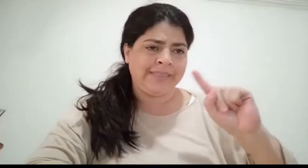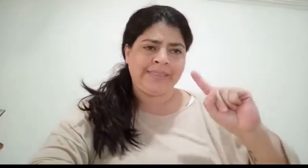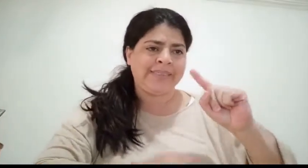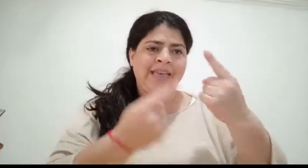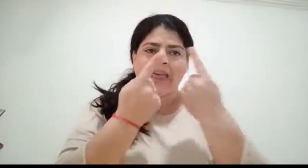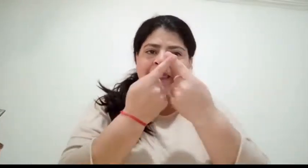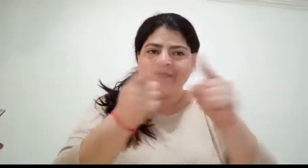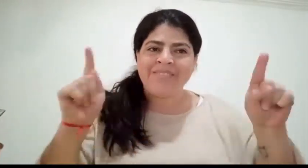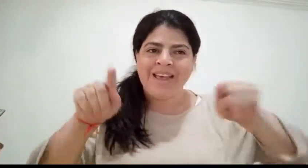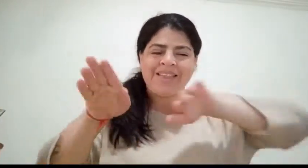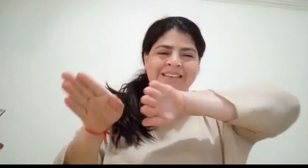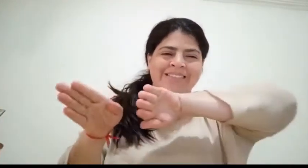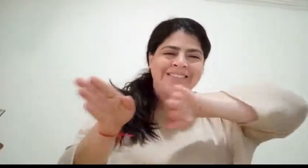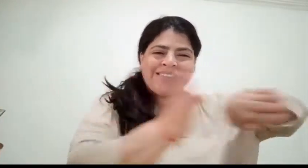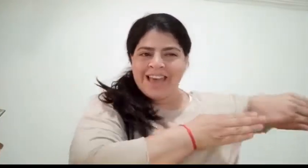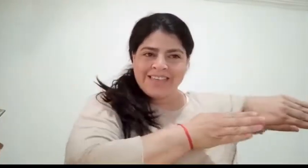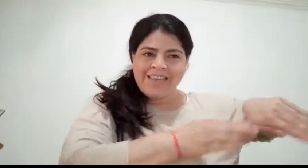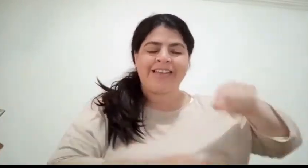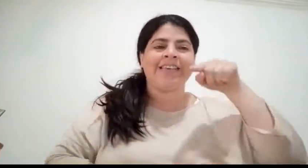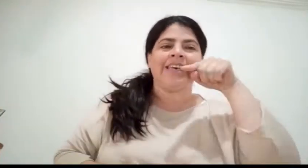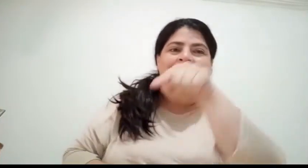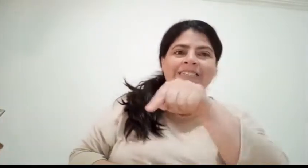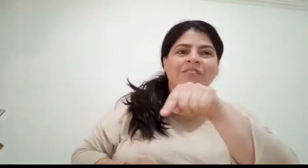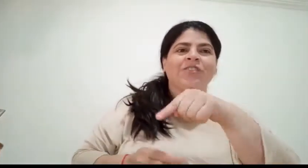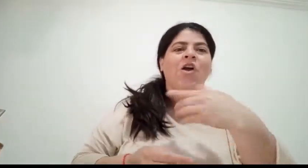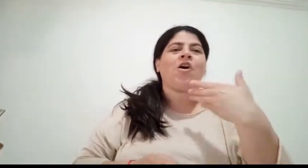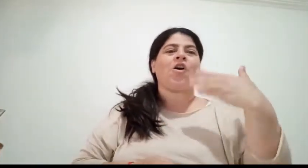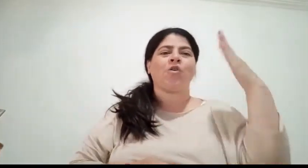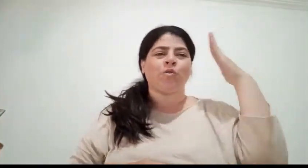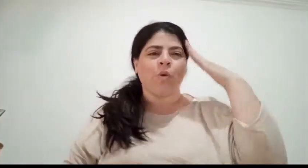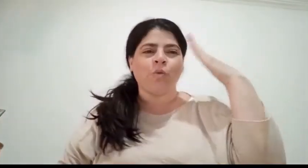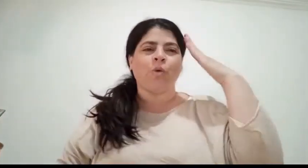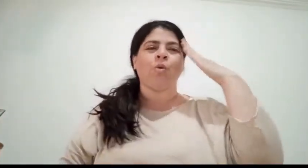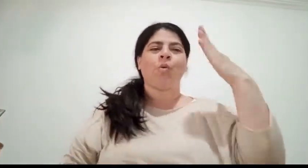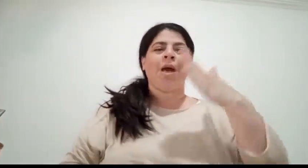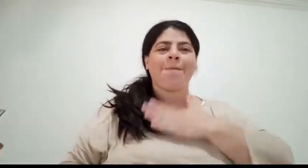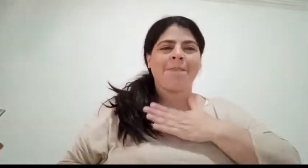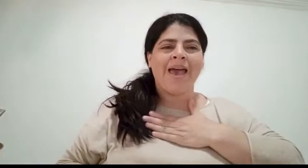beneficios. Pero bueno, lo primero es lo que vamos a hacer, lo que es importante, es que